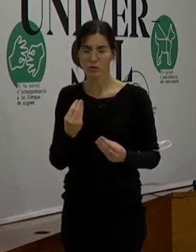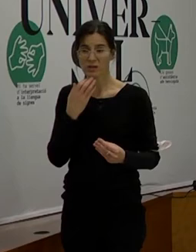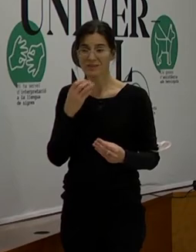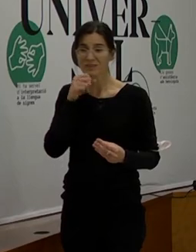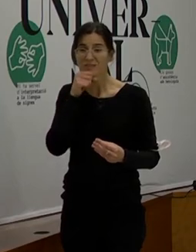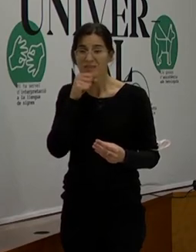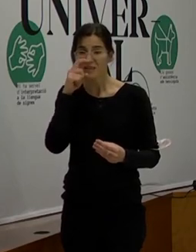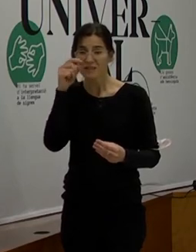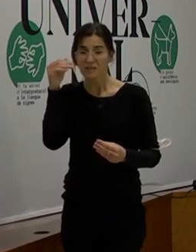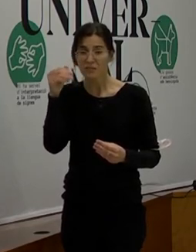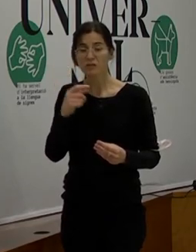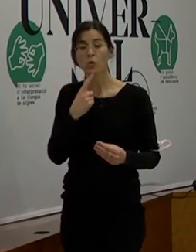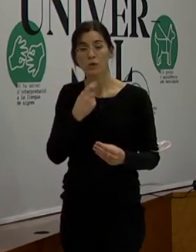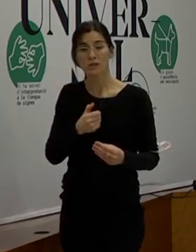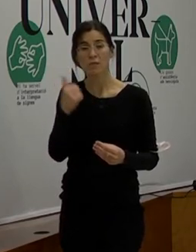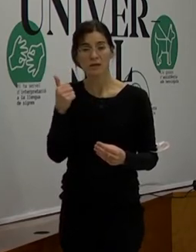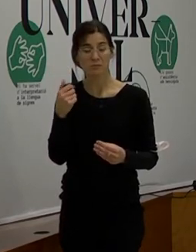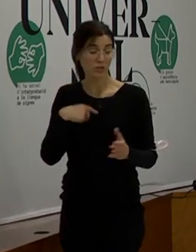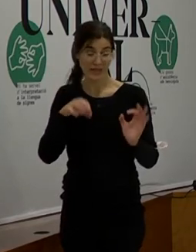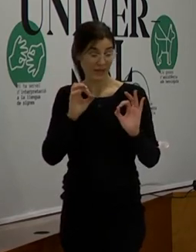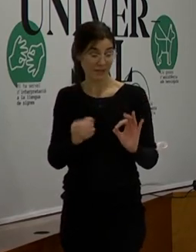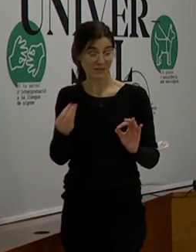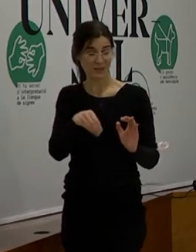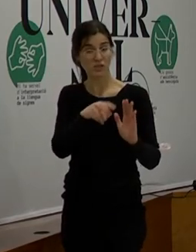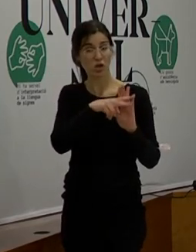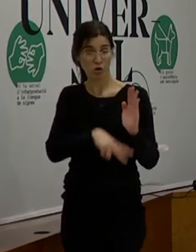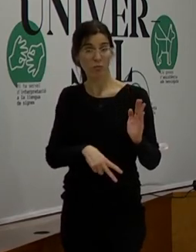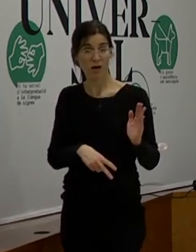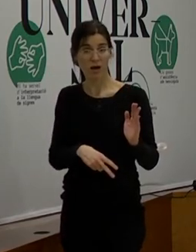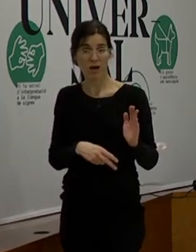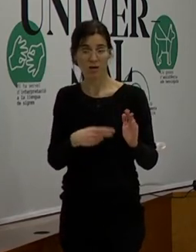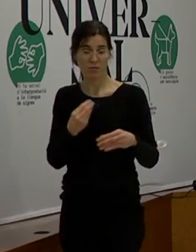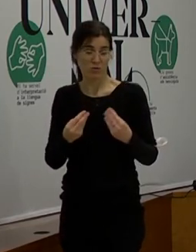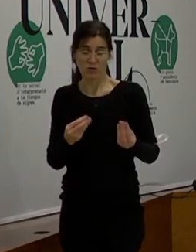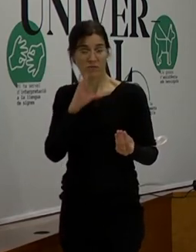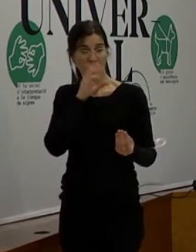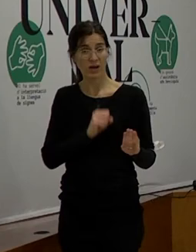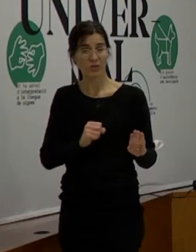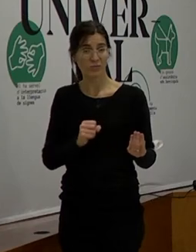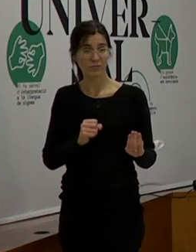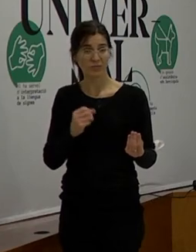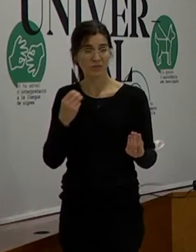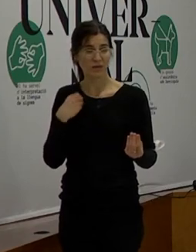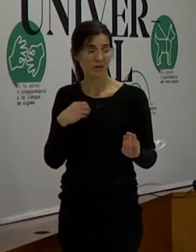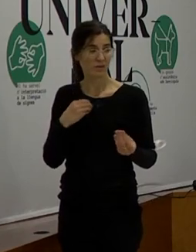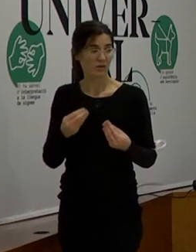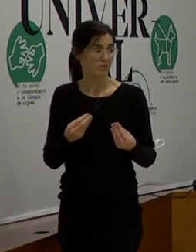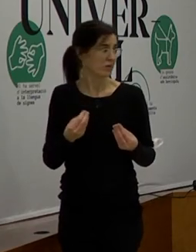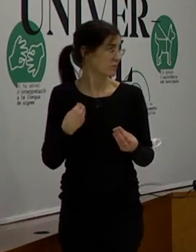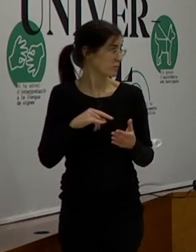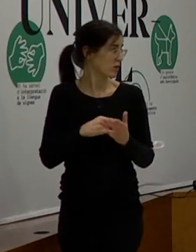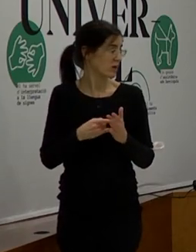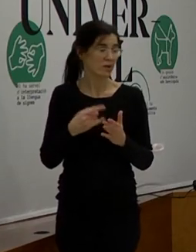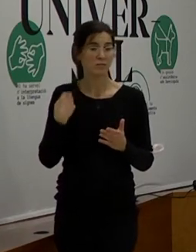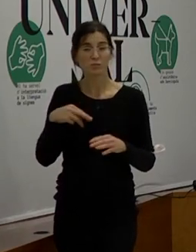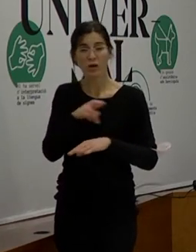grans, t'asseguro que... Però és que és norma, el que passa és que no es fa, falla. I això són els detalls que diu ell, el regidor